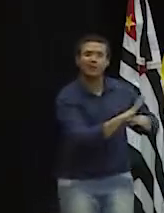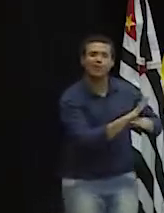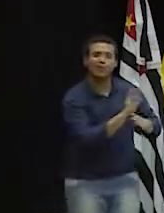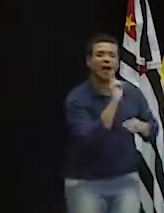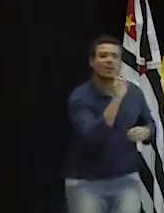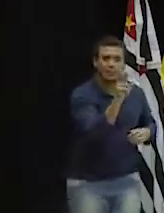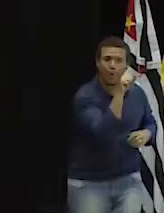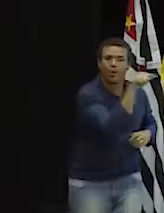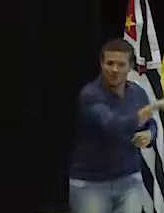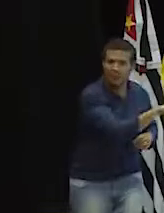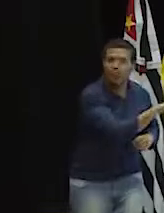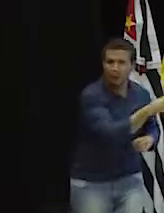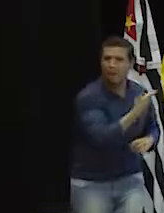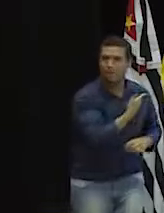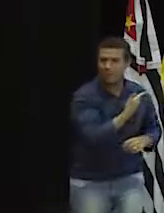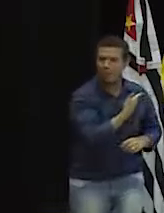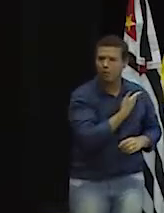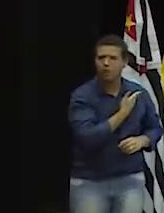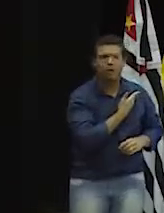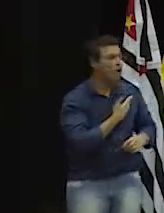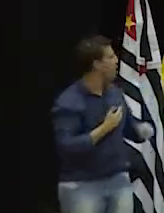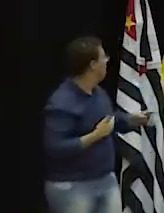amigo auxiliou na resposta.